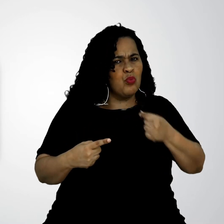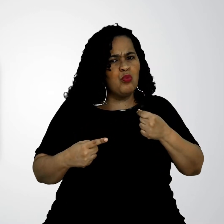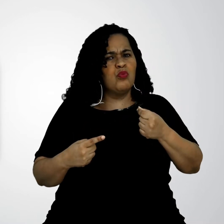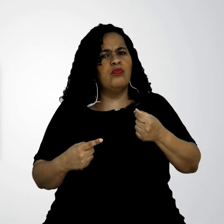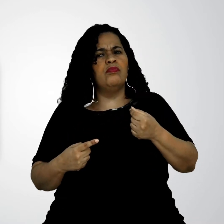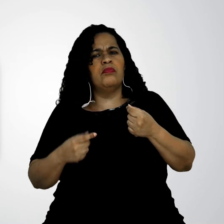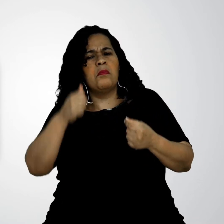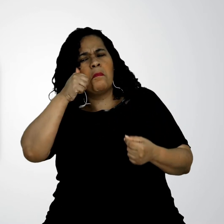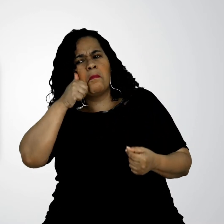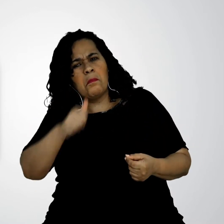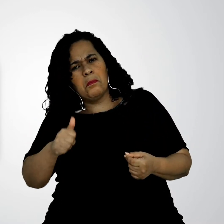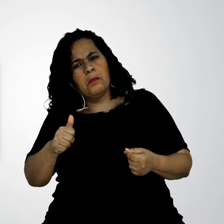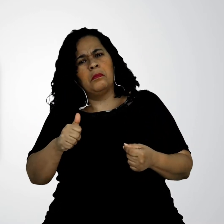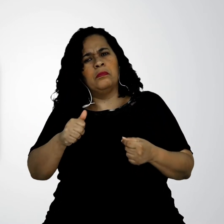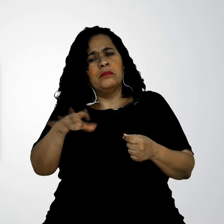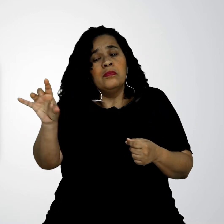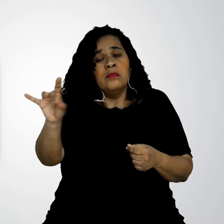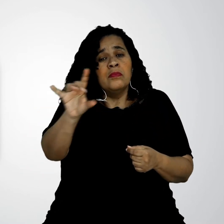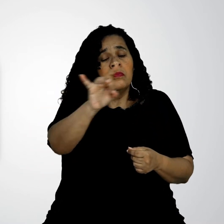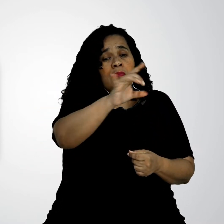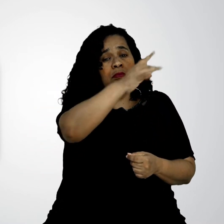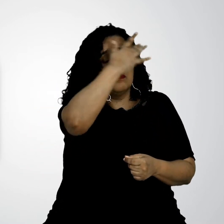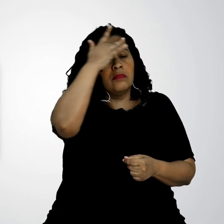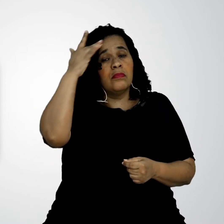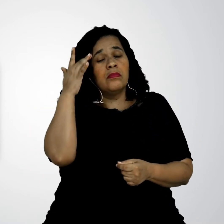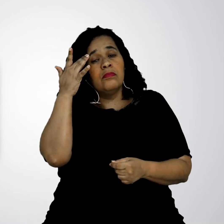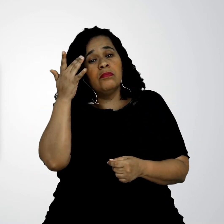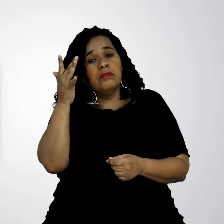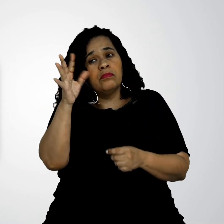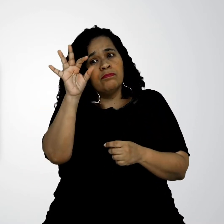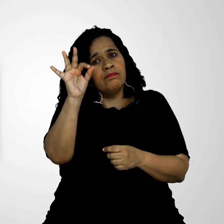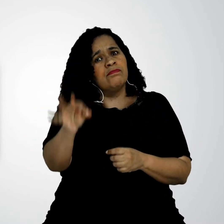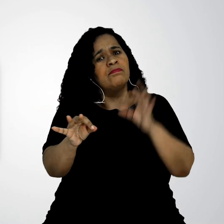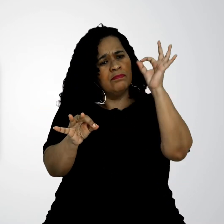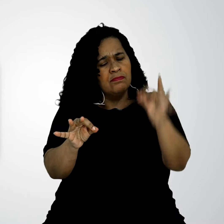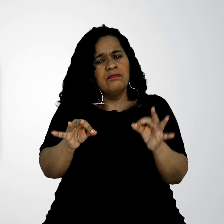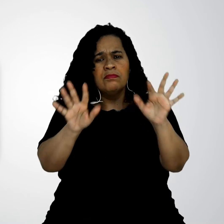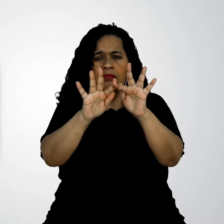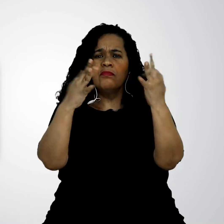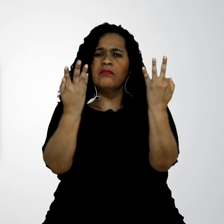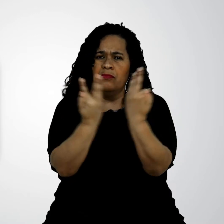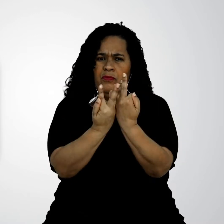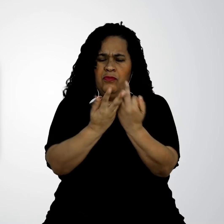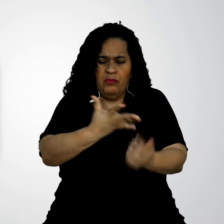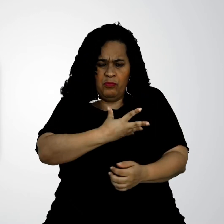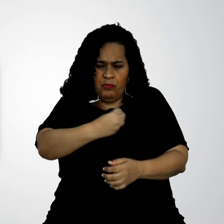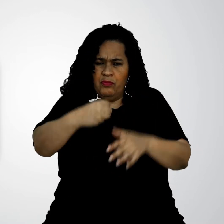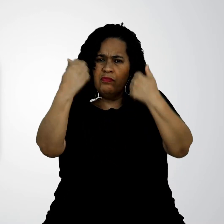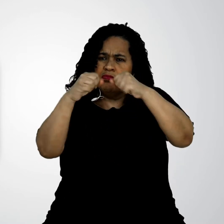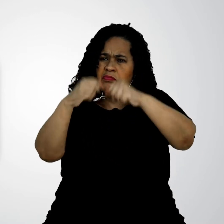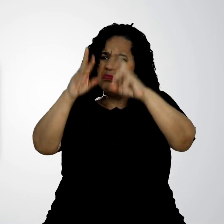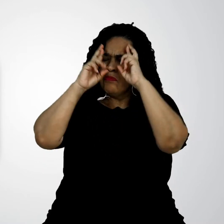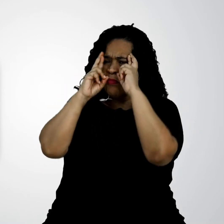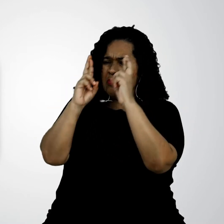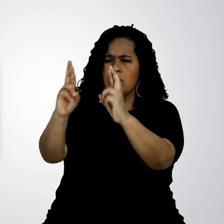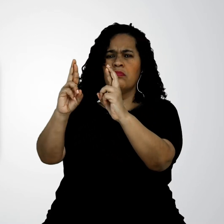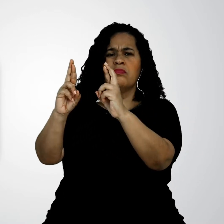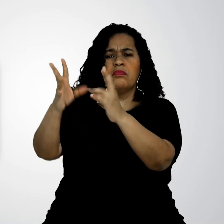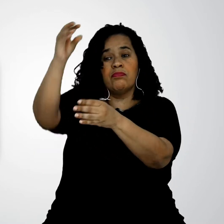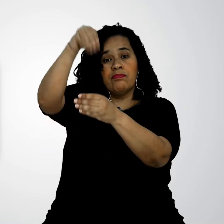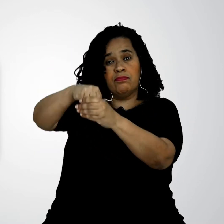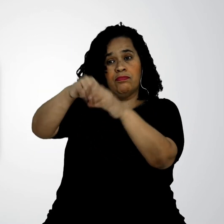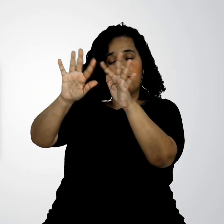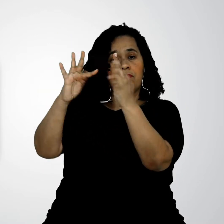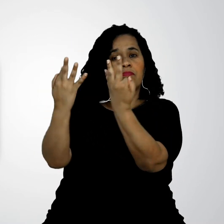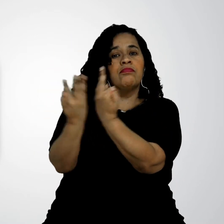papéis, mulheres exercem os seus papéis, filhos aprendem a respeito de submissão, respeito, limite dentro da família.